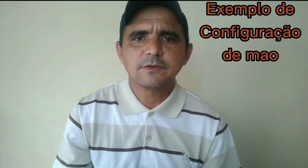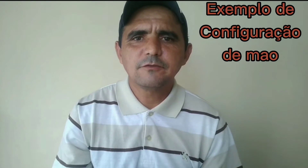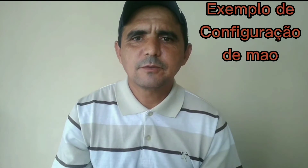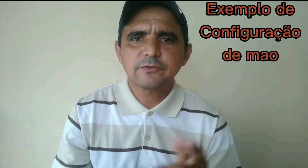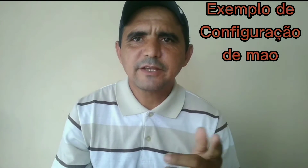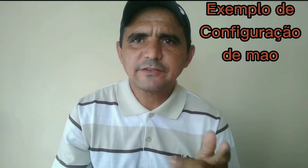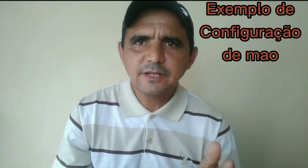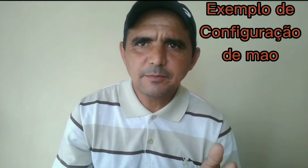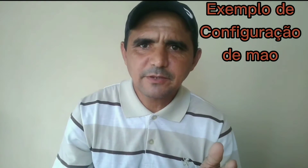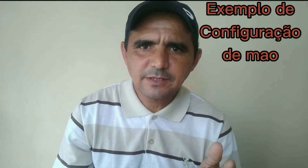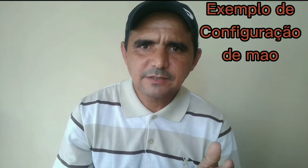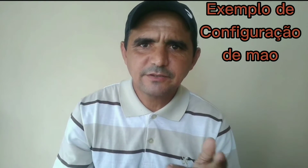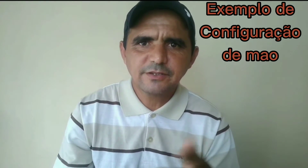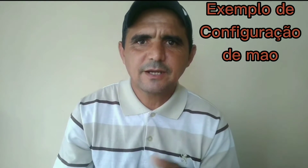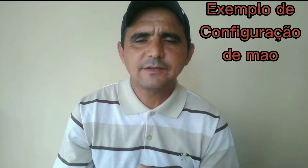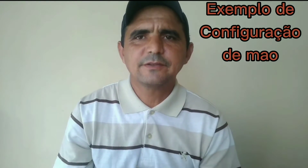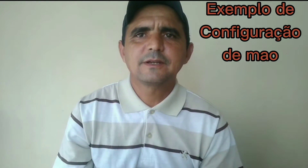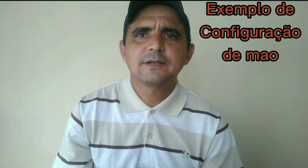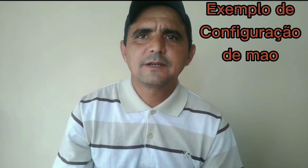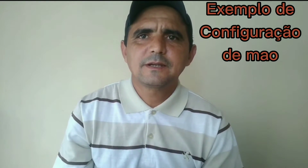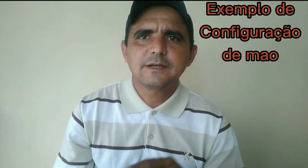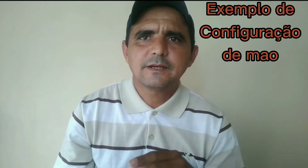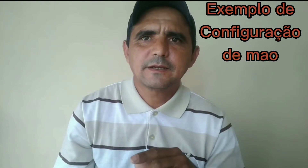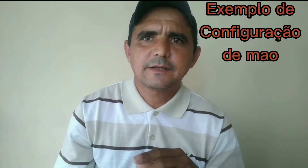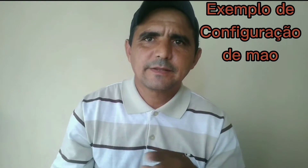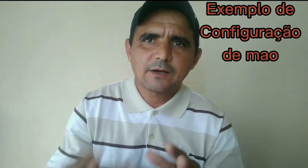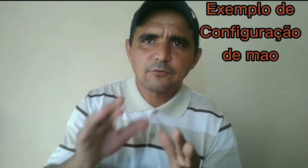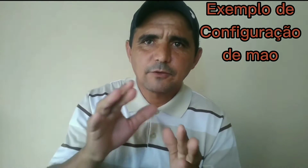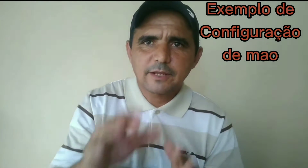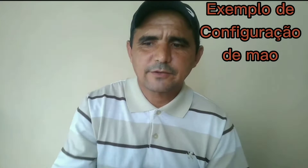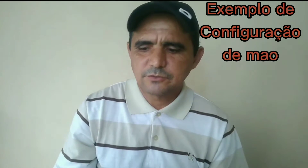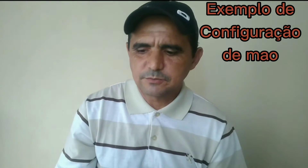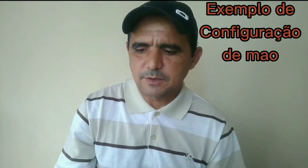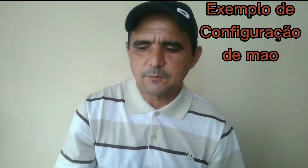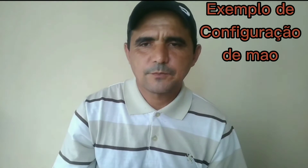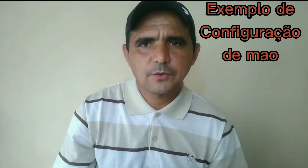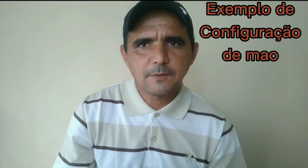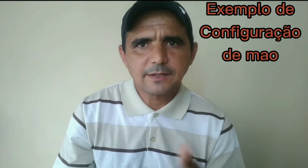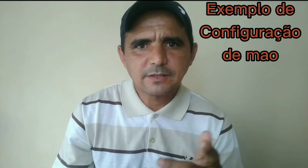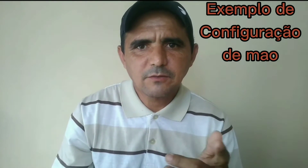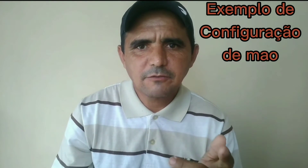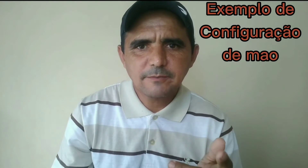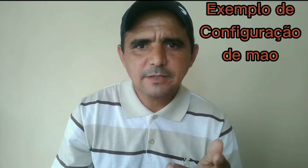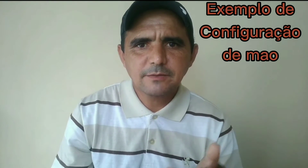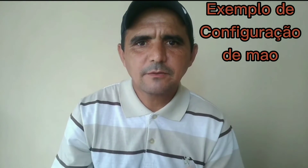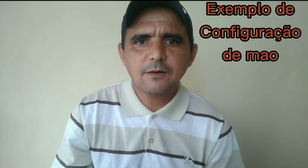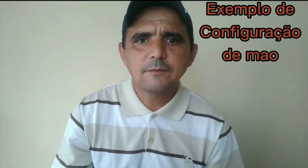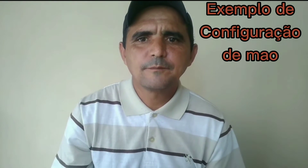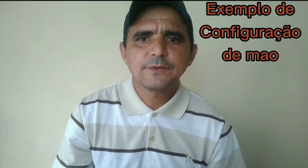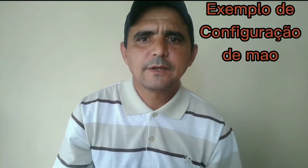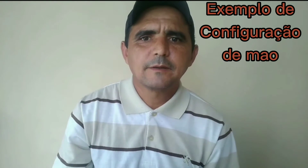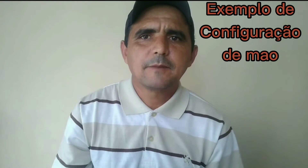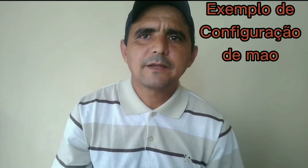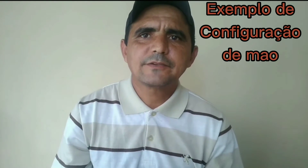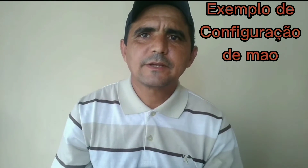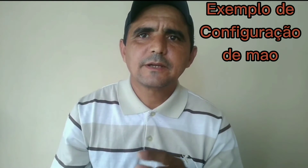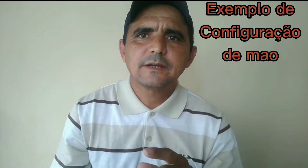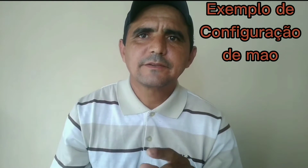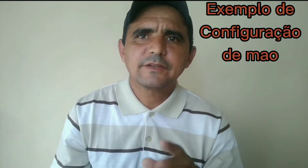E vimos exemplos aqui de sinais que tem a configuração de mão com uma letra do alfabeto manual, mas